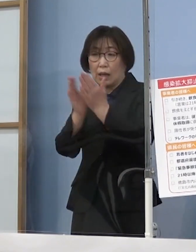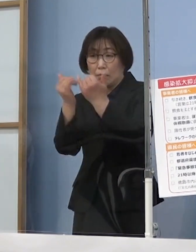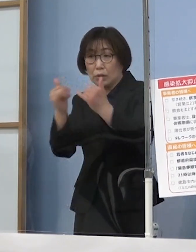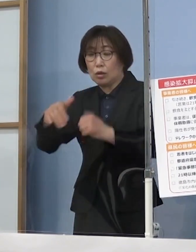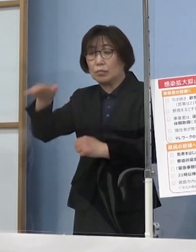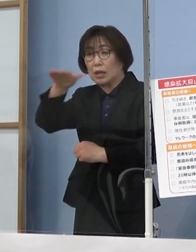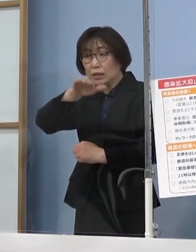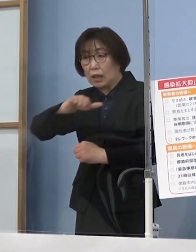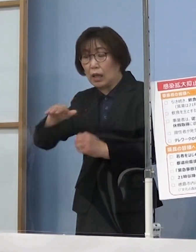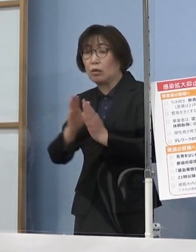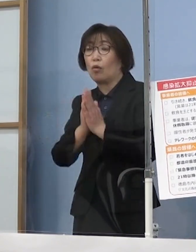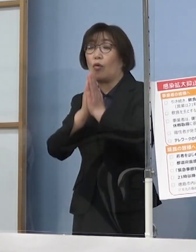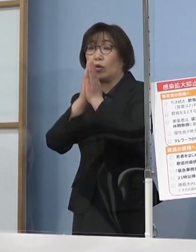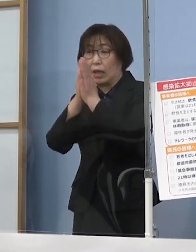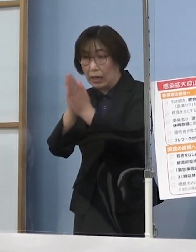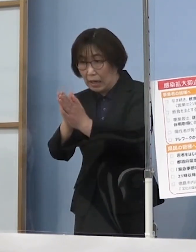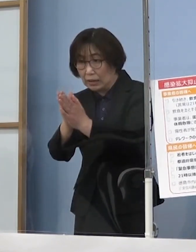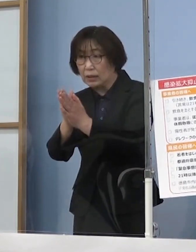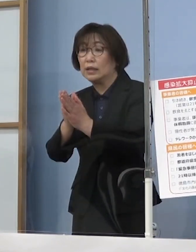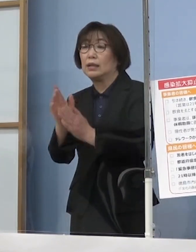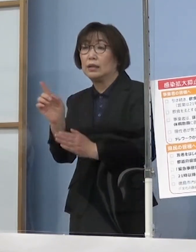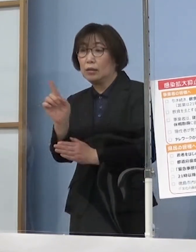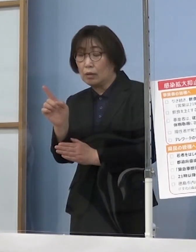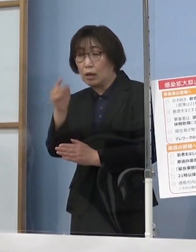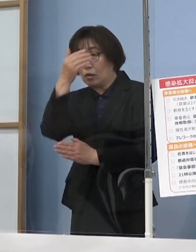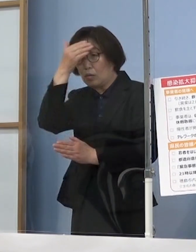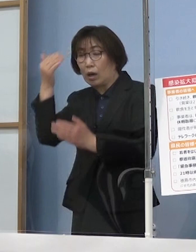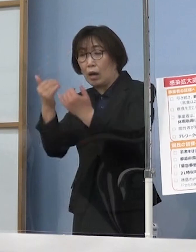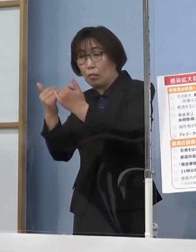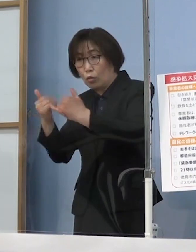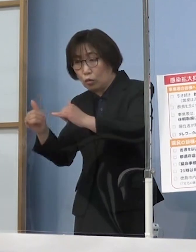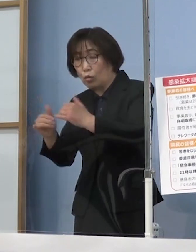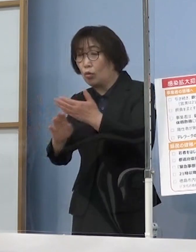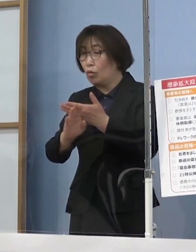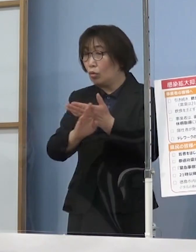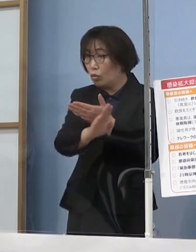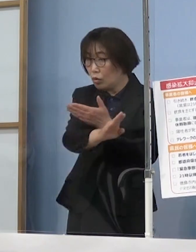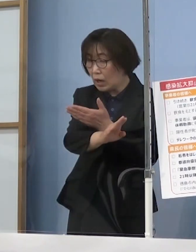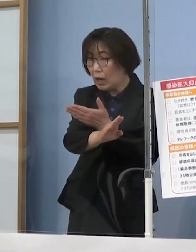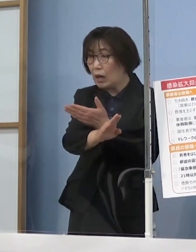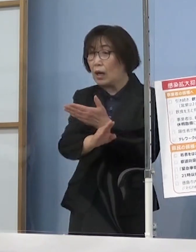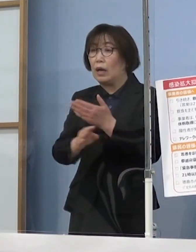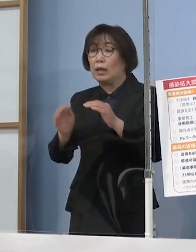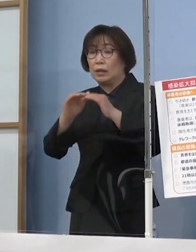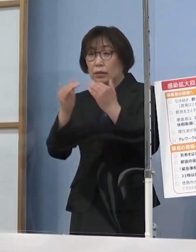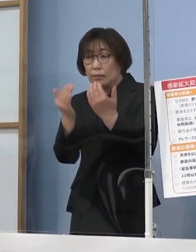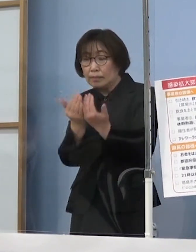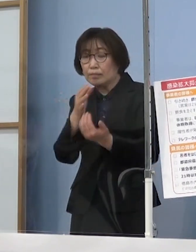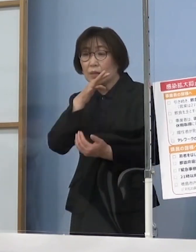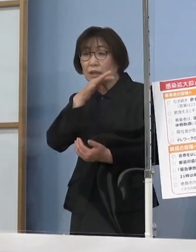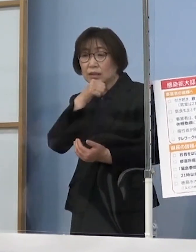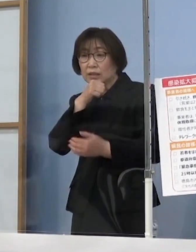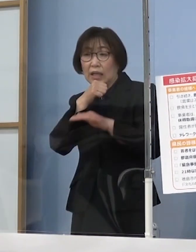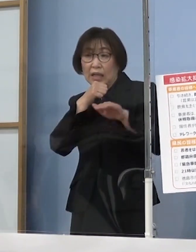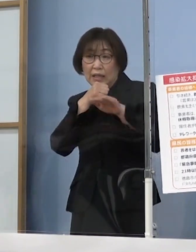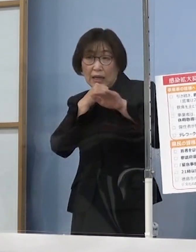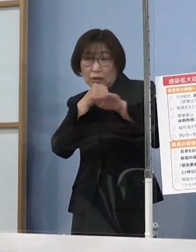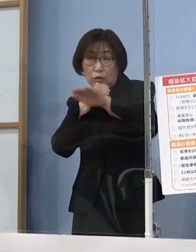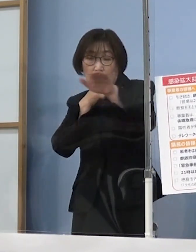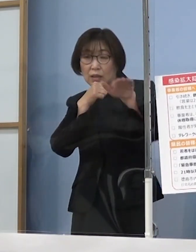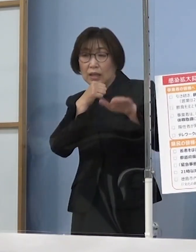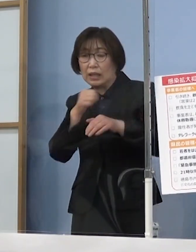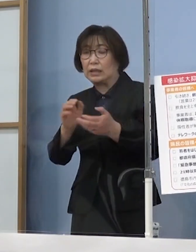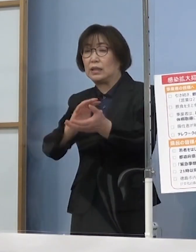願いということですが、若者の皆様方をはじめ、すべての世代にこの変異株、猛威を振